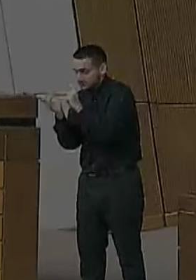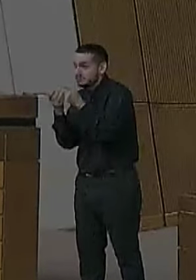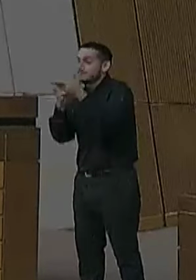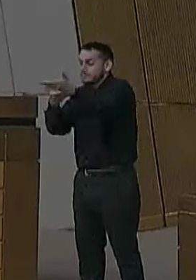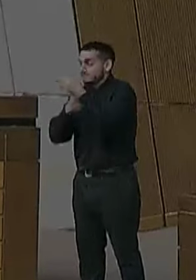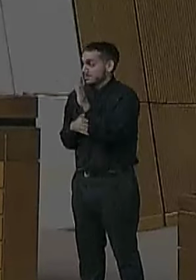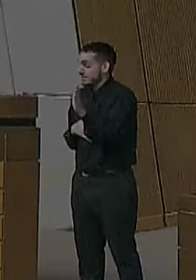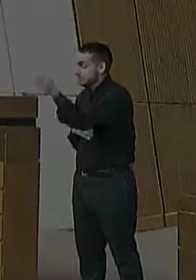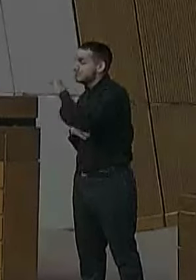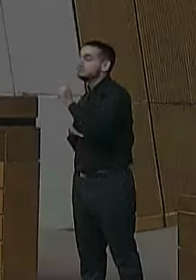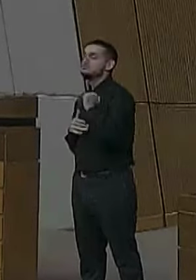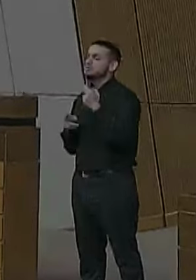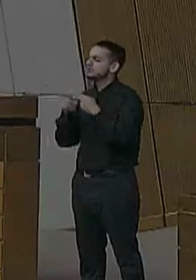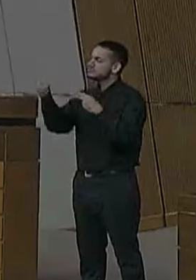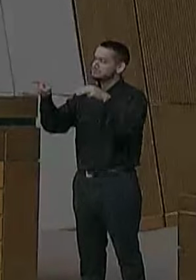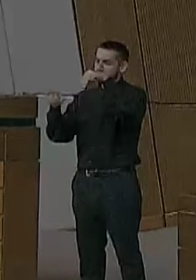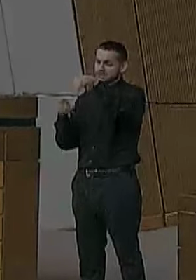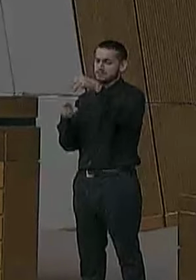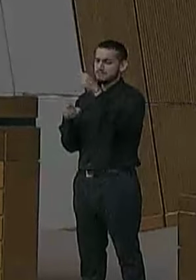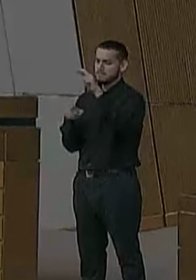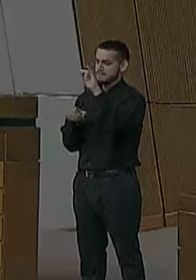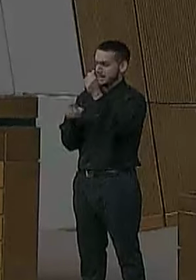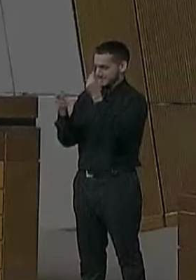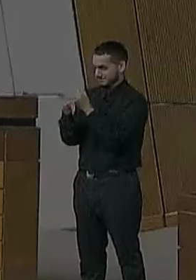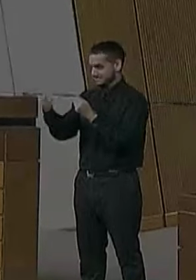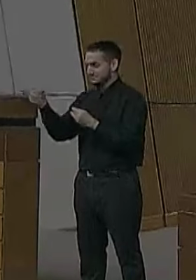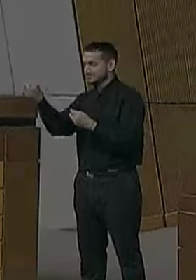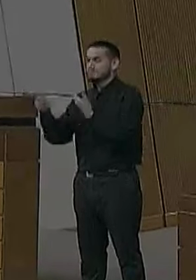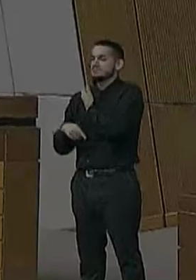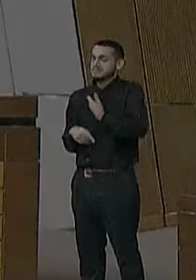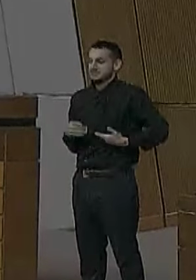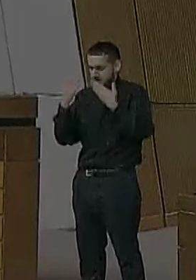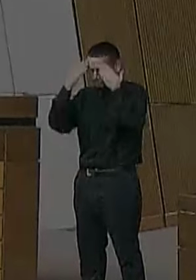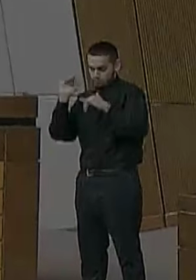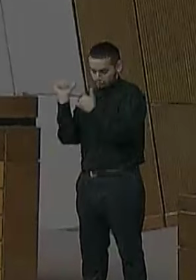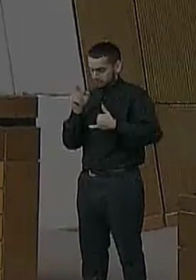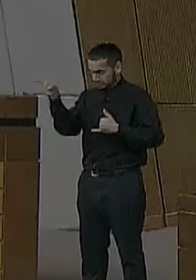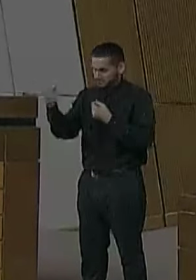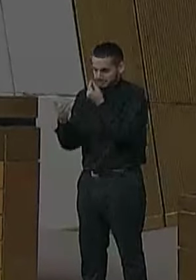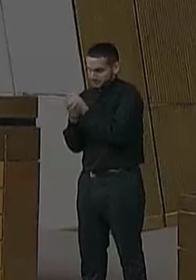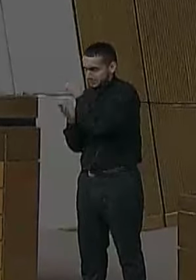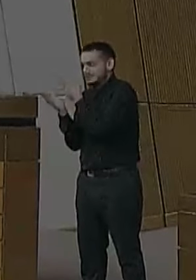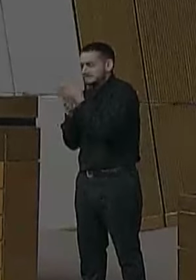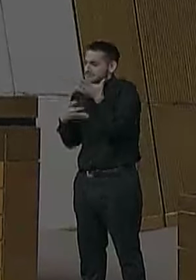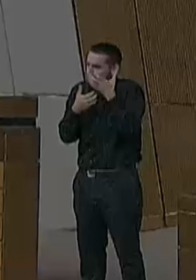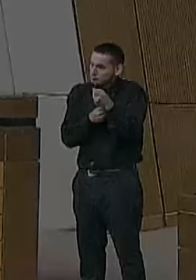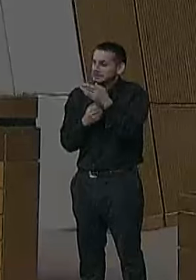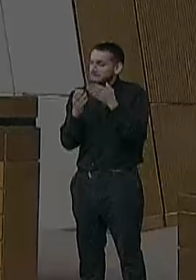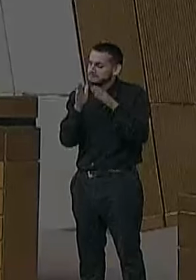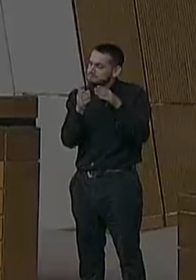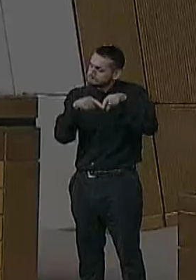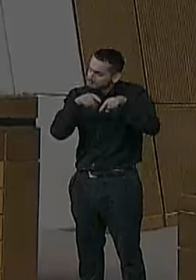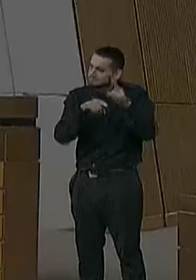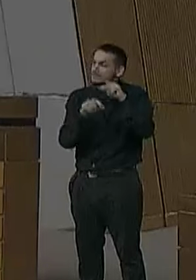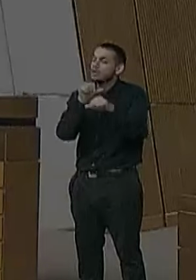la persona, a la señora María José Cabezudo, presidenta de la Fundación, que nos estuvo apoyando por sobre todas las cosas para